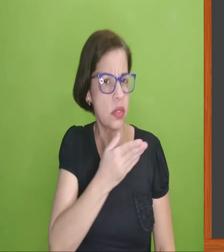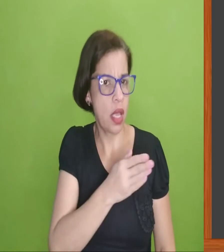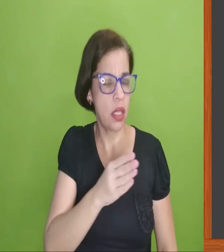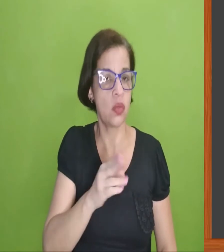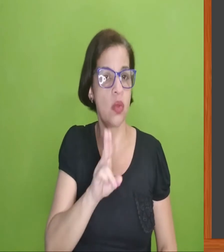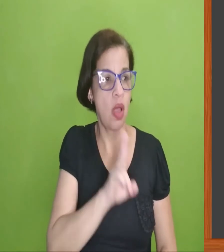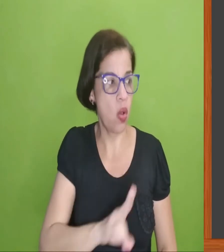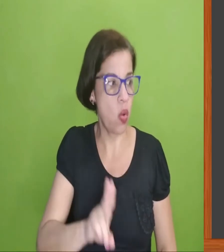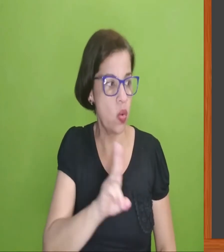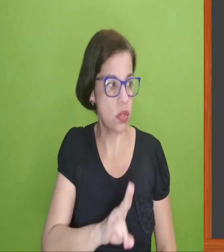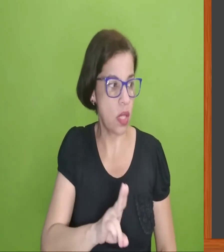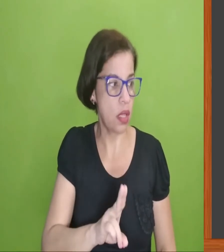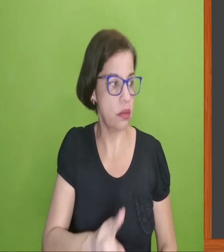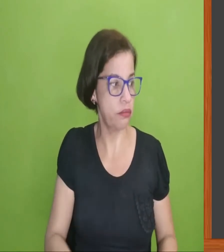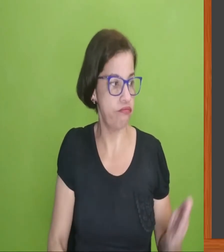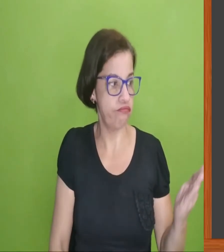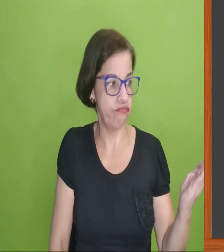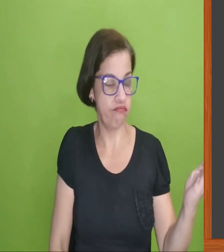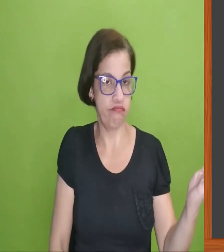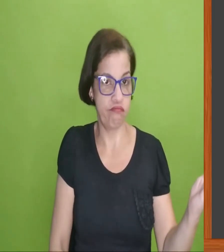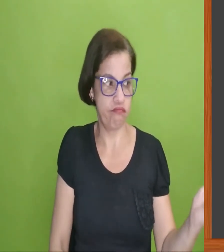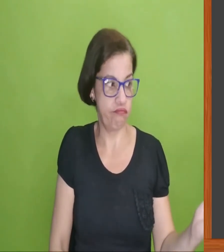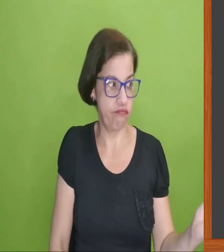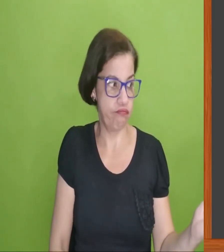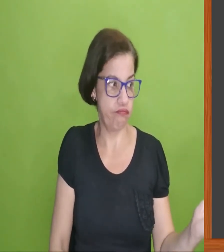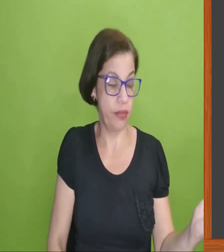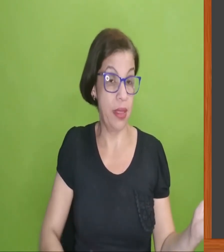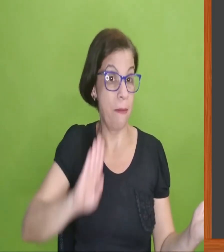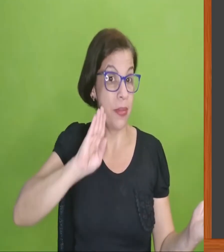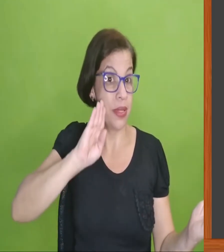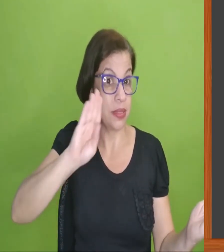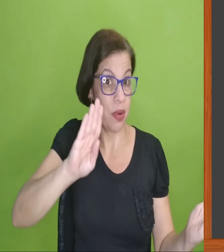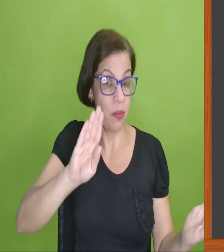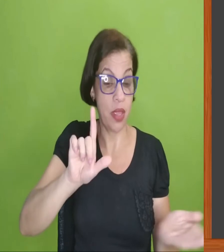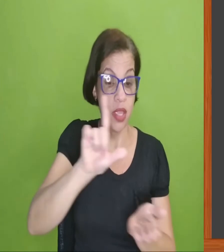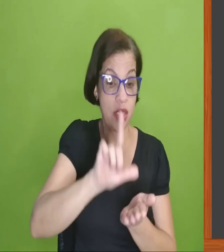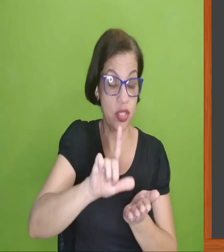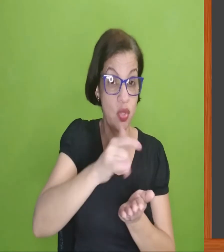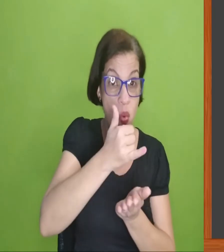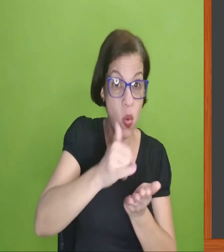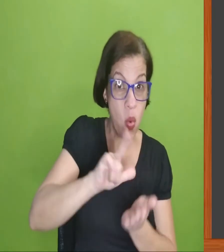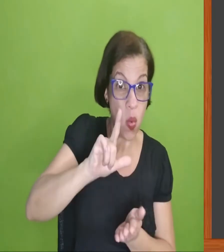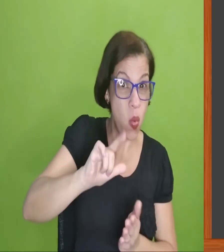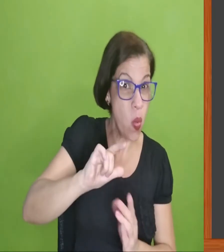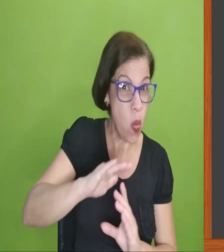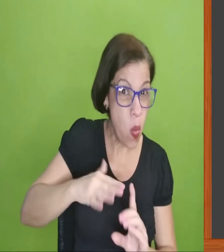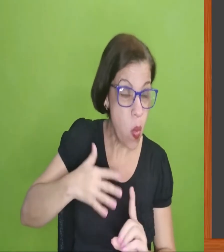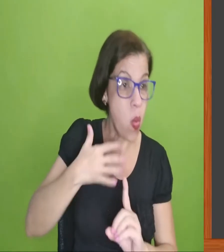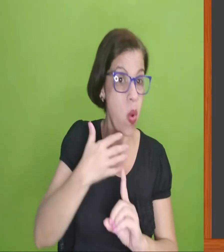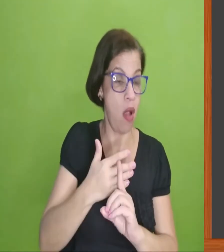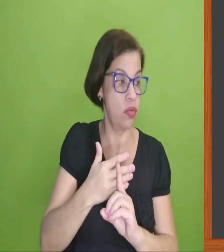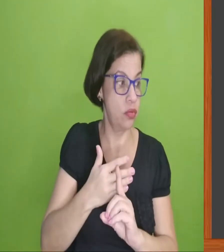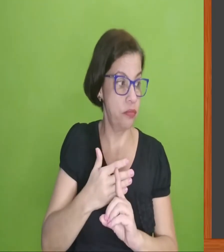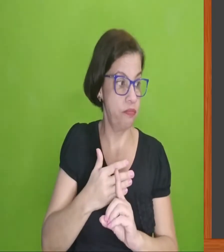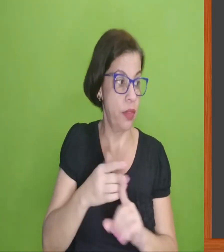da hipertrigliceridemia, principalmente quando os níveis de triglicérides são muito altos, no tratamento